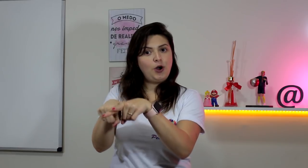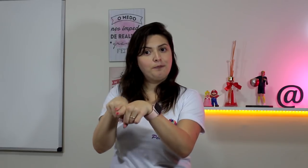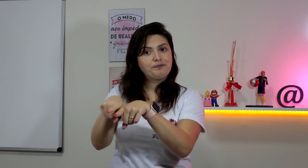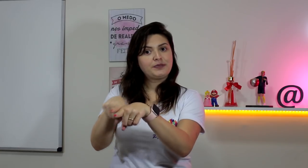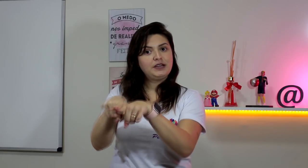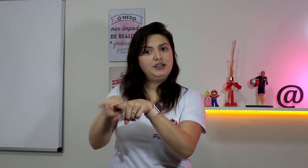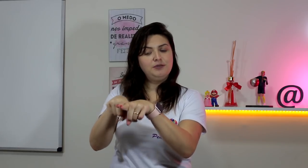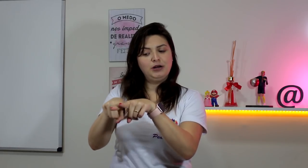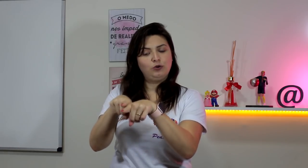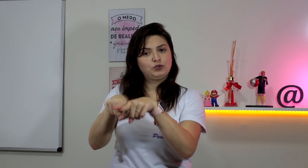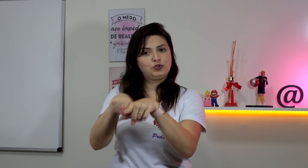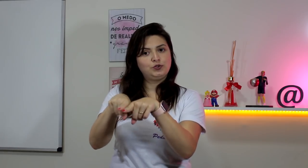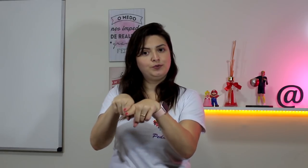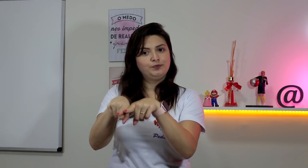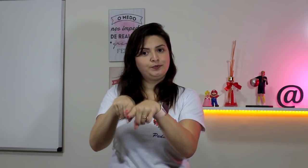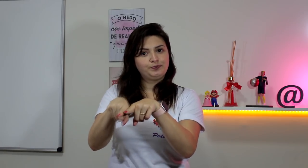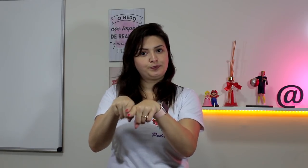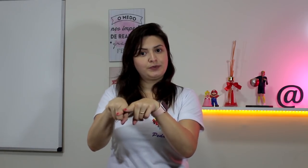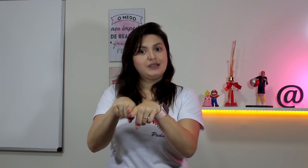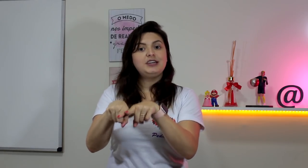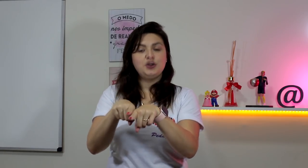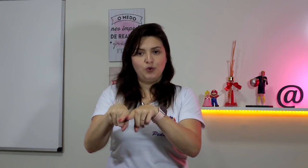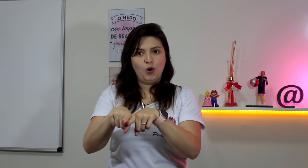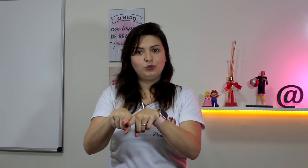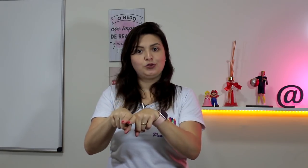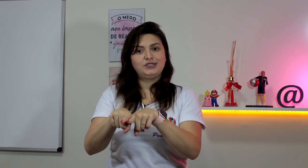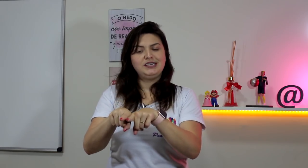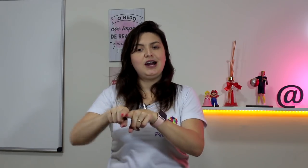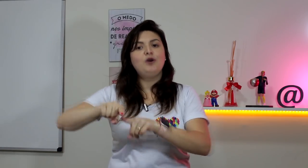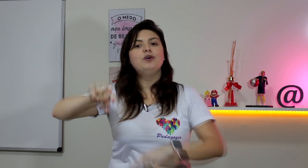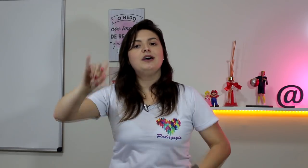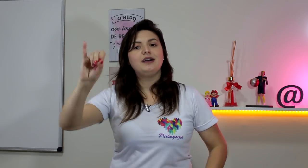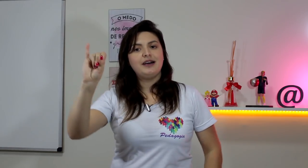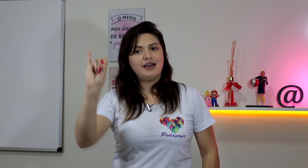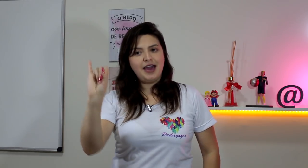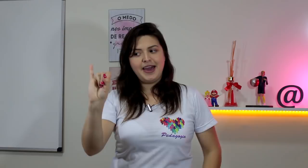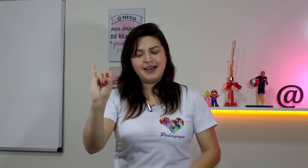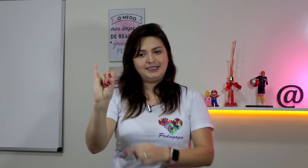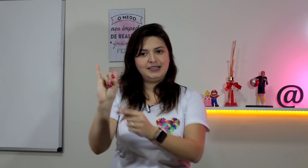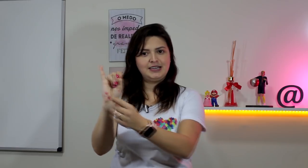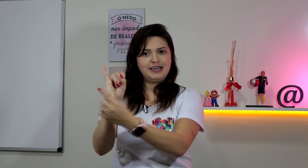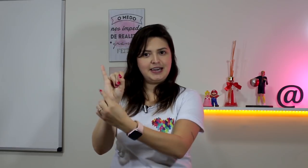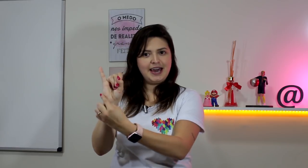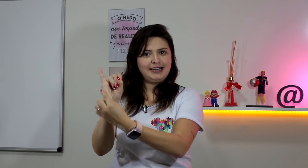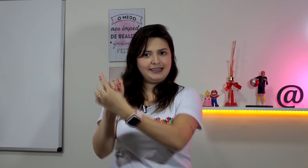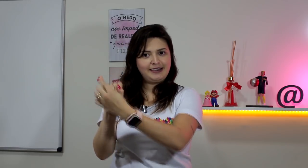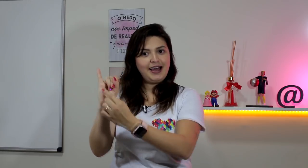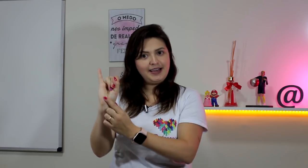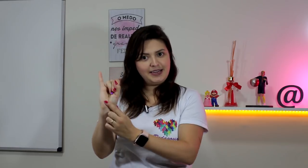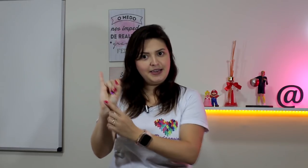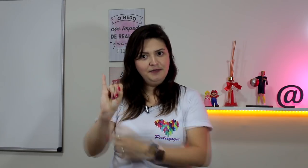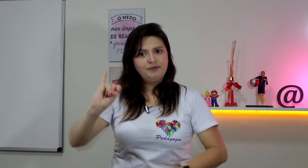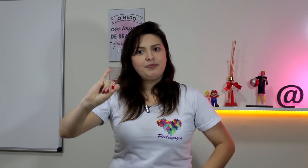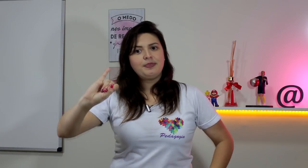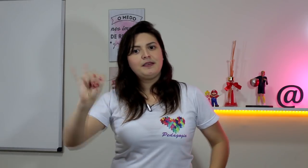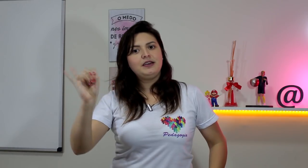ó, irmãos. E o outro sinal é esse daqui, que é a letra I, e